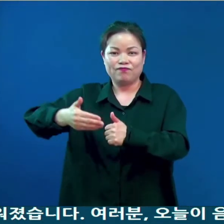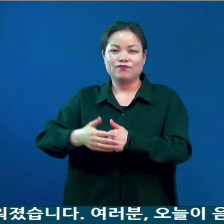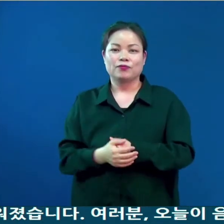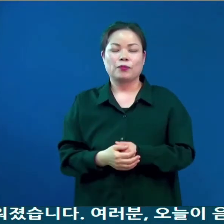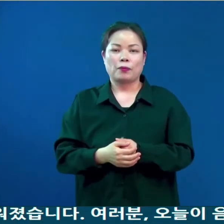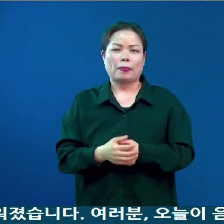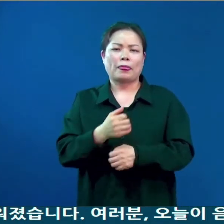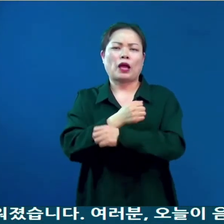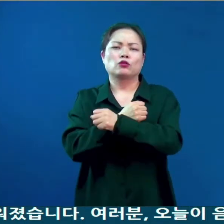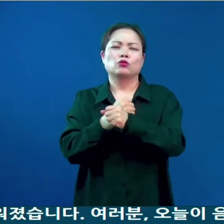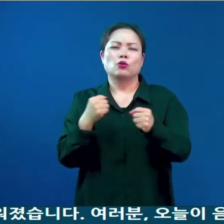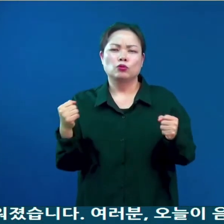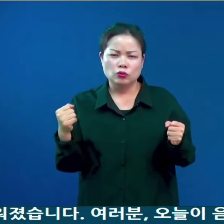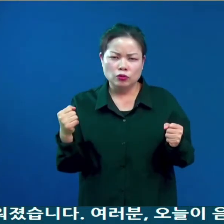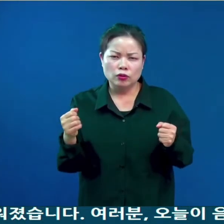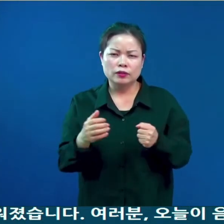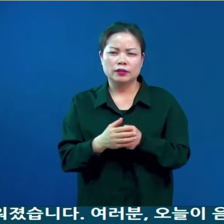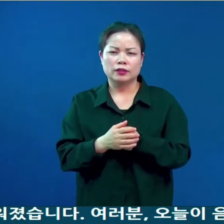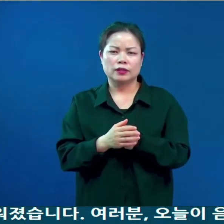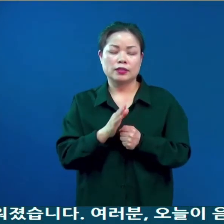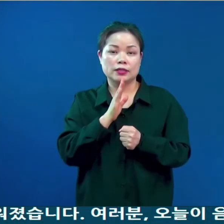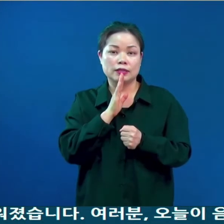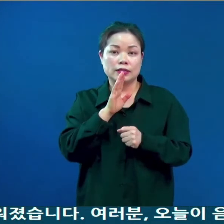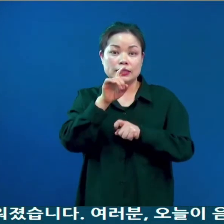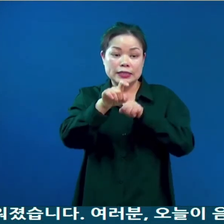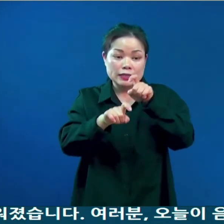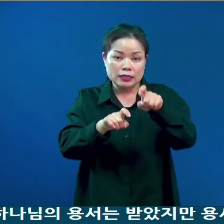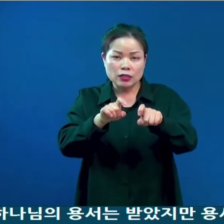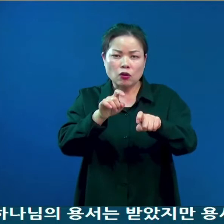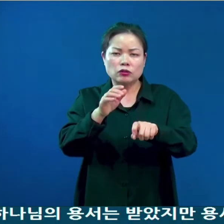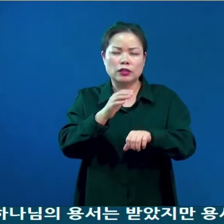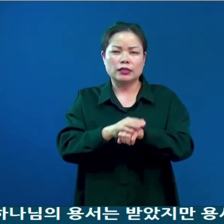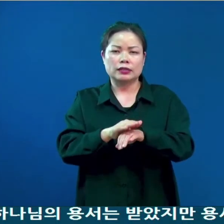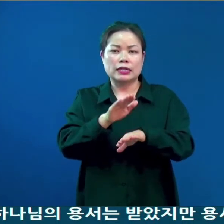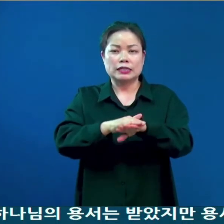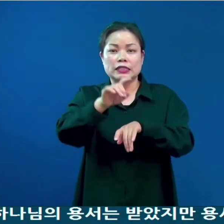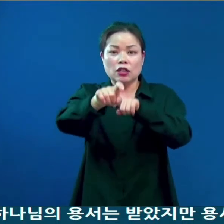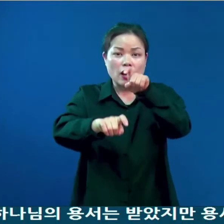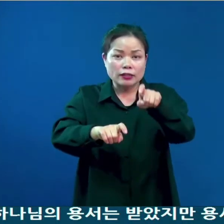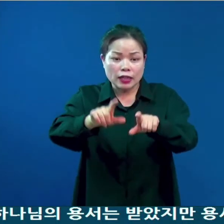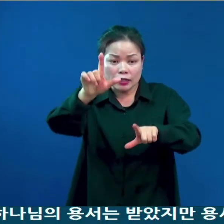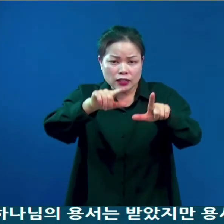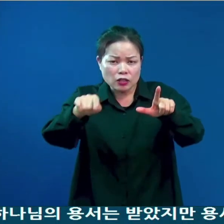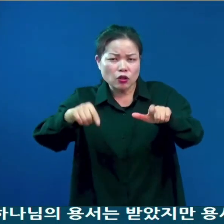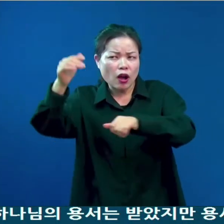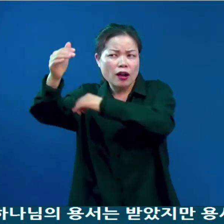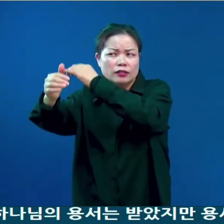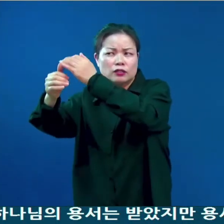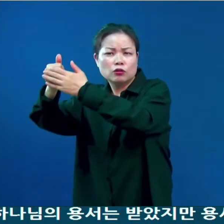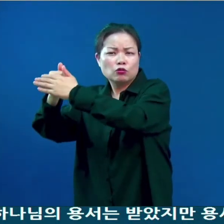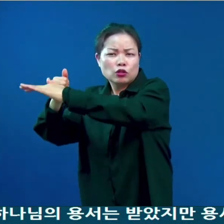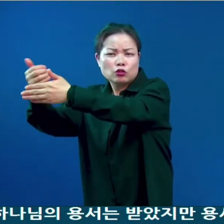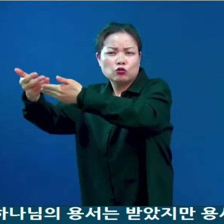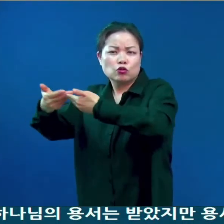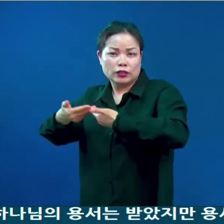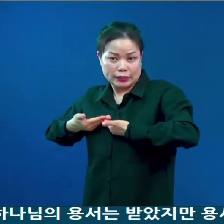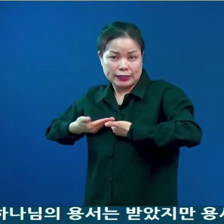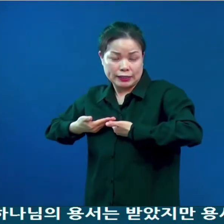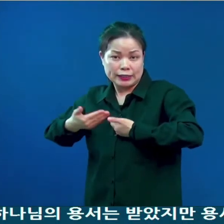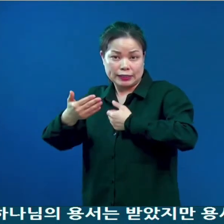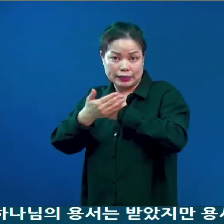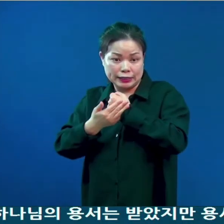부탁드립니다. 용서는 실천을 하고 또 실천한 상태에서 하나님께서 우리에게 주신